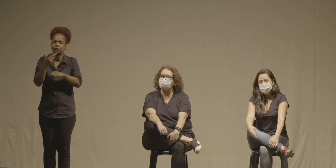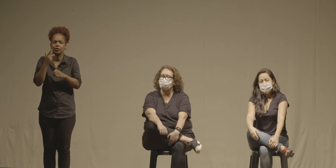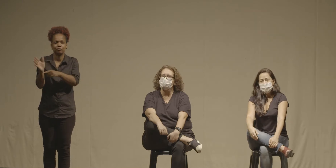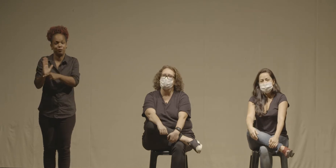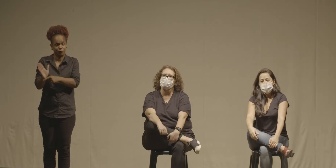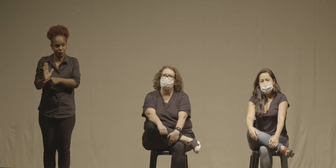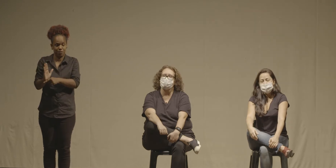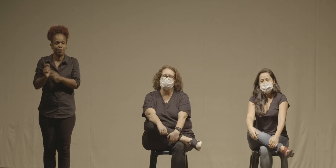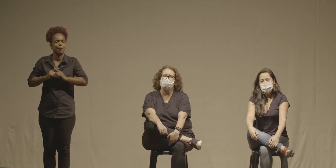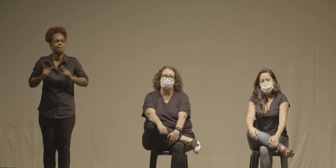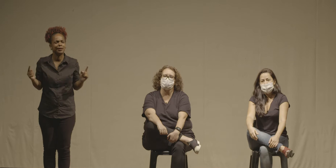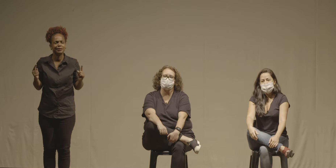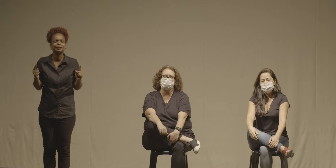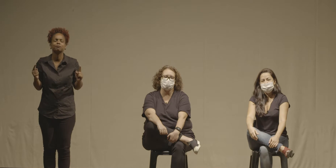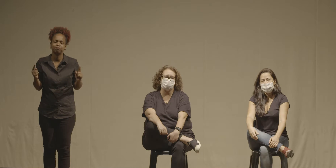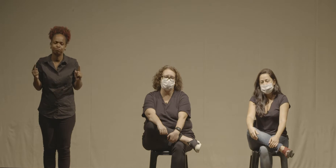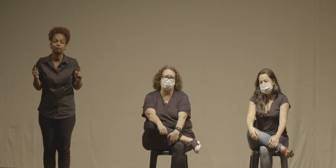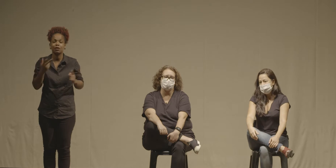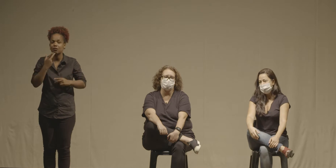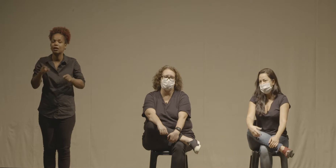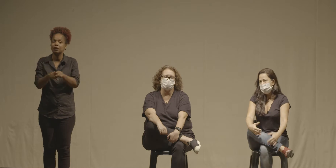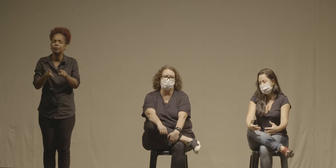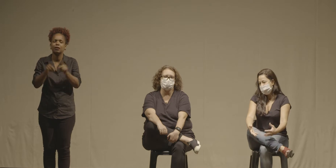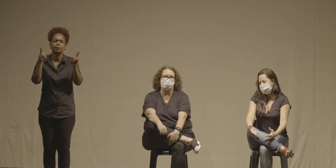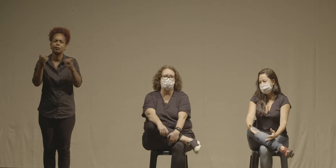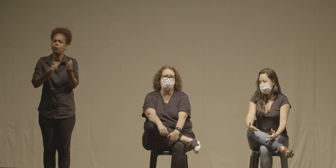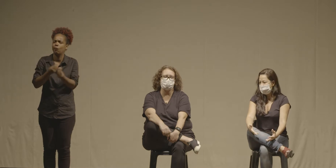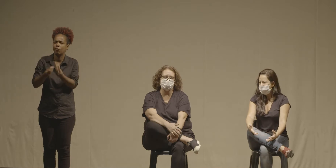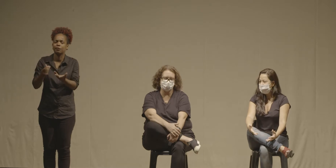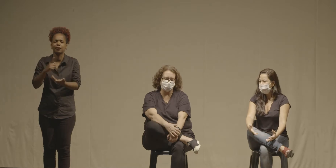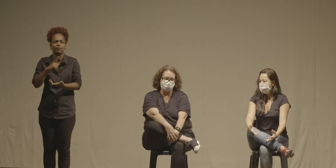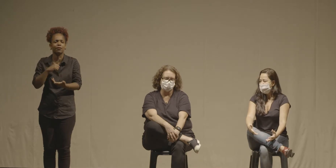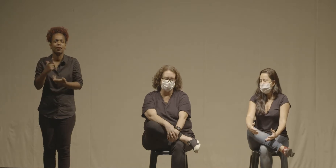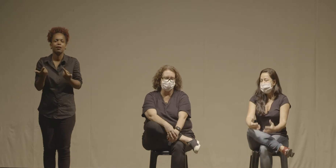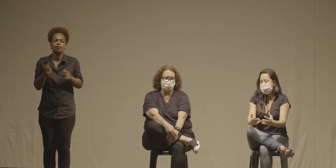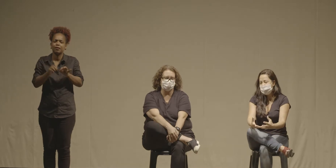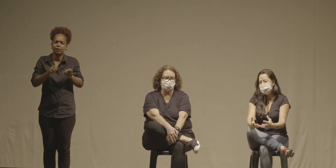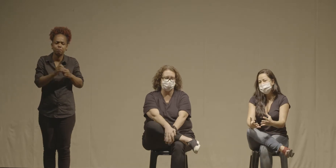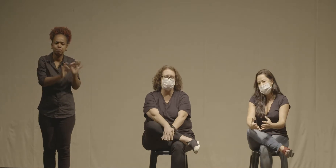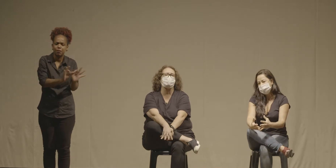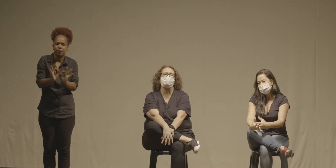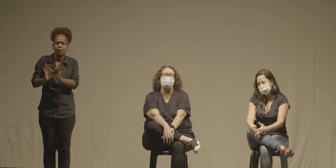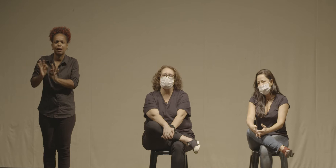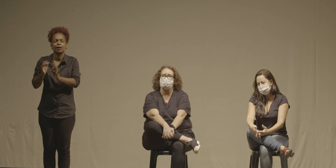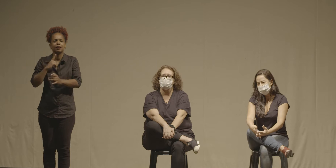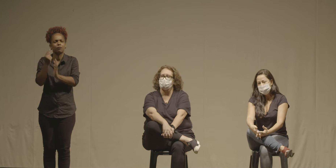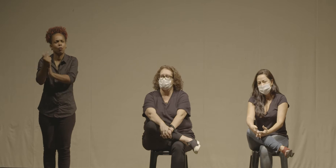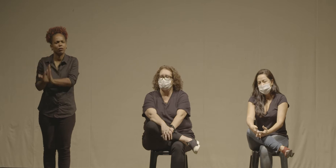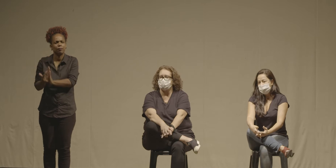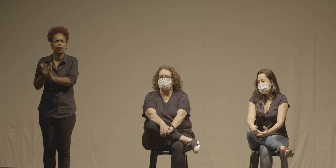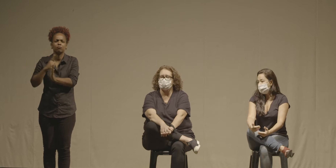filme, mas falar também sobre como é fazer cinema de baixo